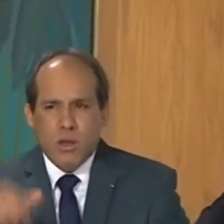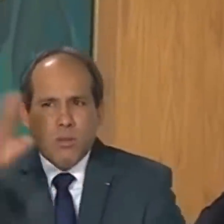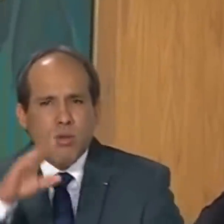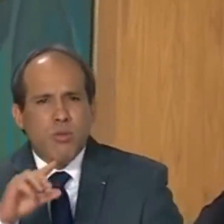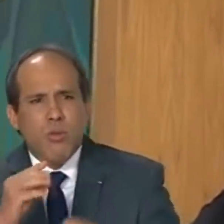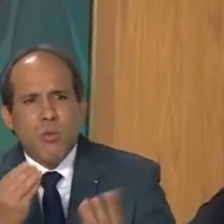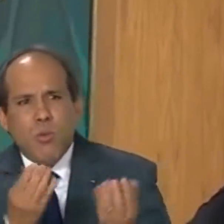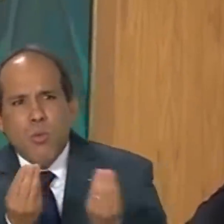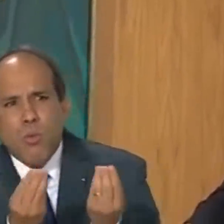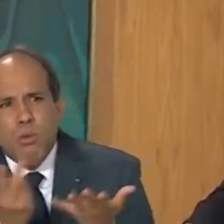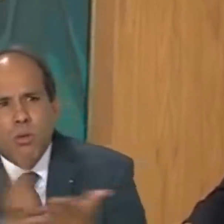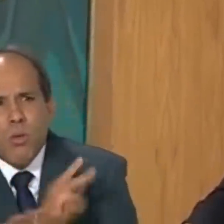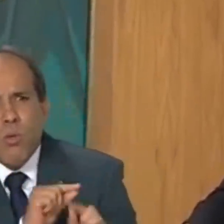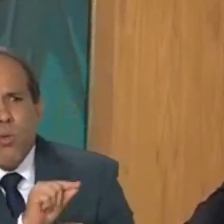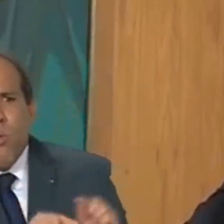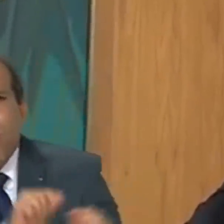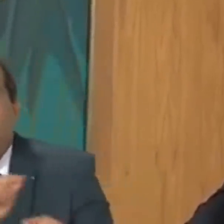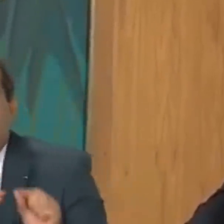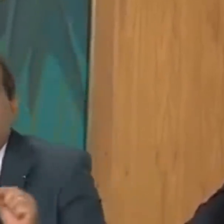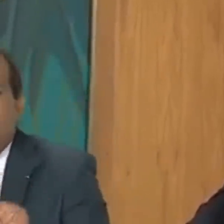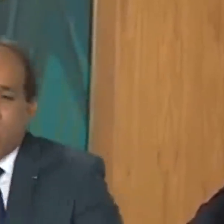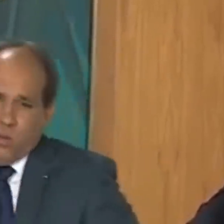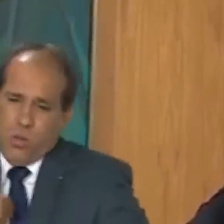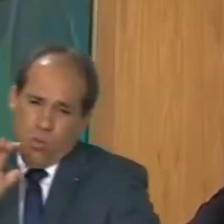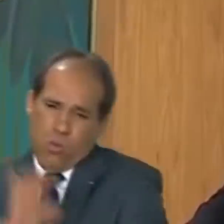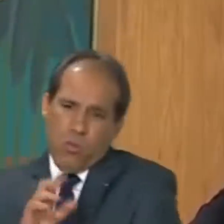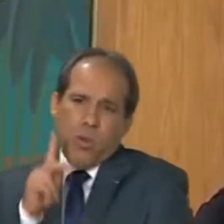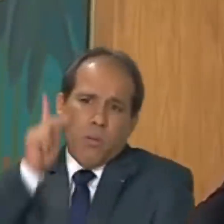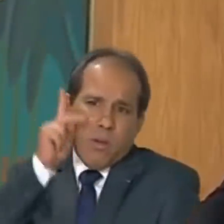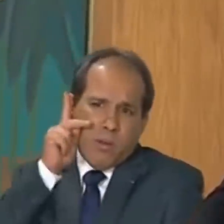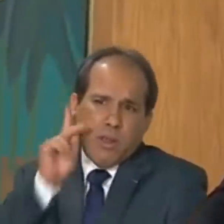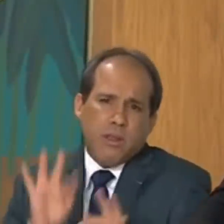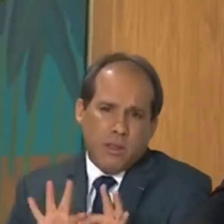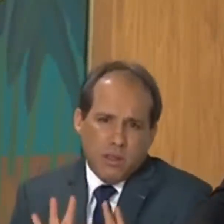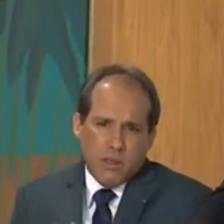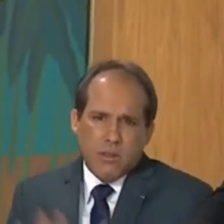Um parlamentar do baixo clero,